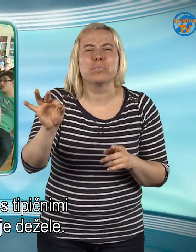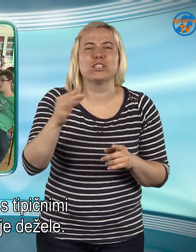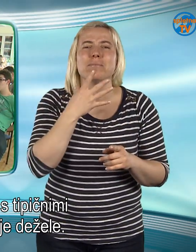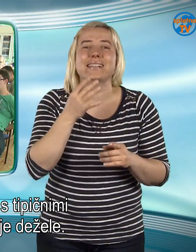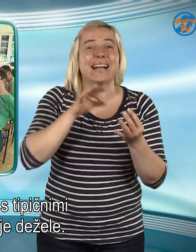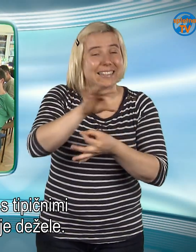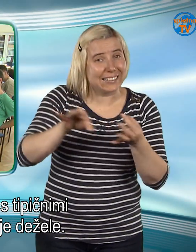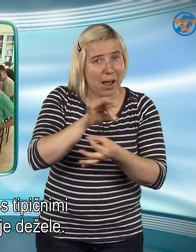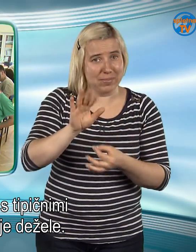svoje dežele.